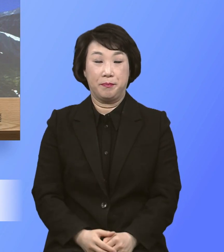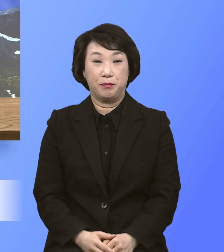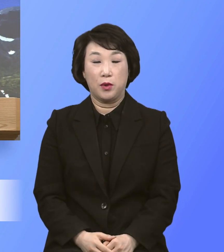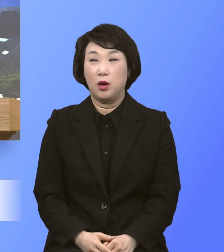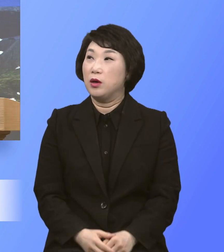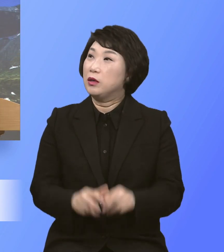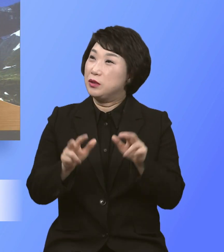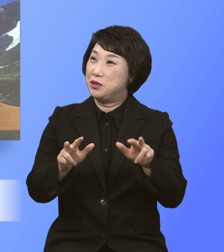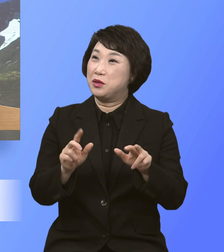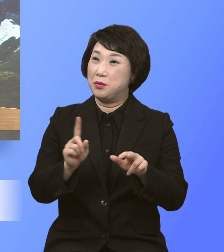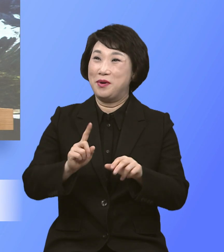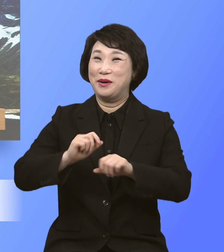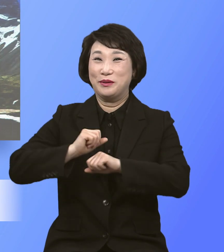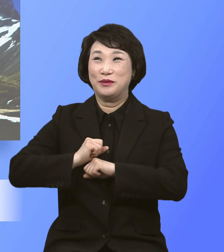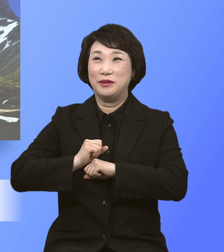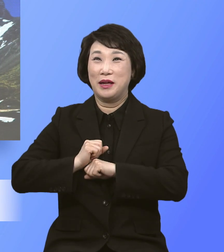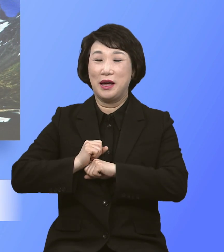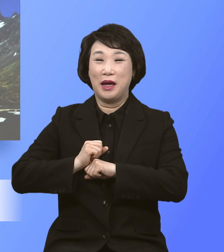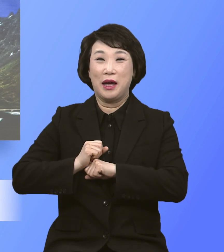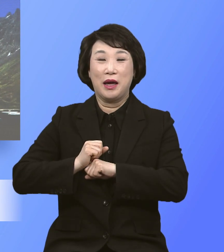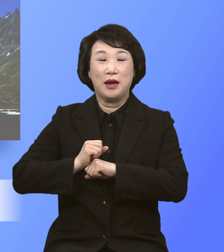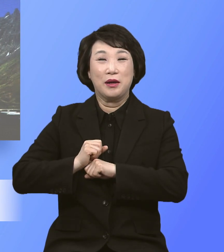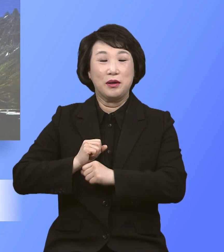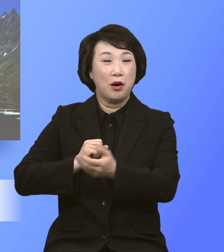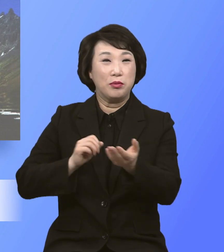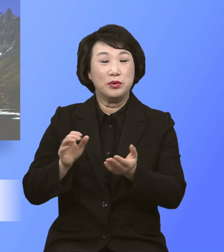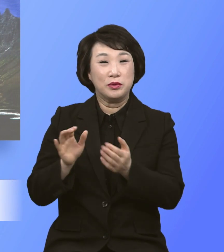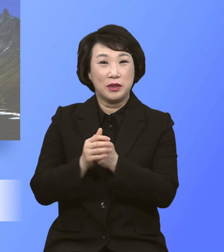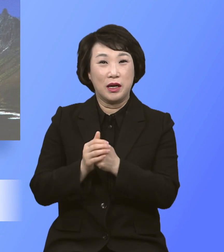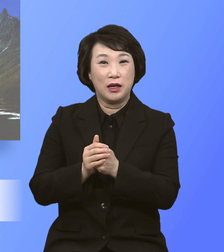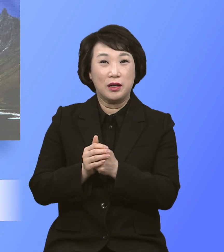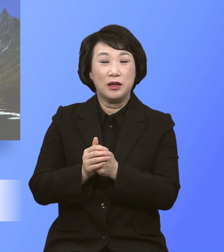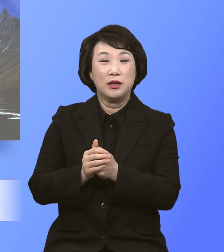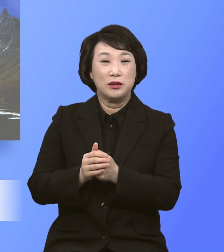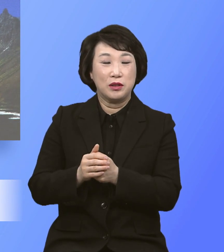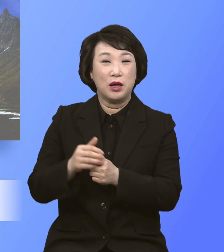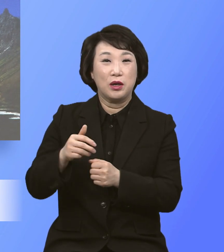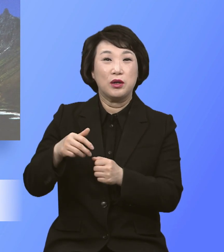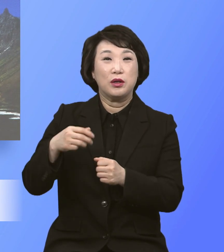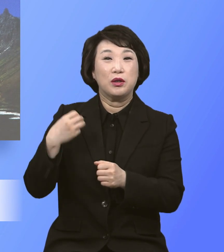뭐 지금으로 말하면 한 중대장 정도,